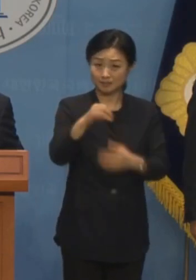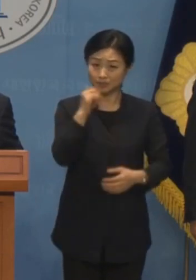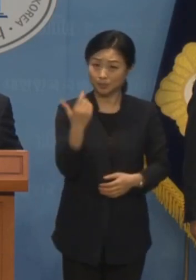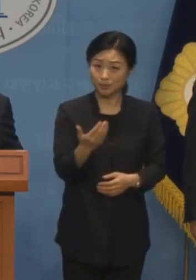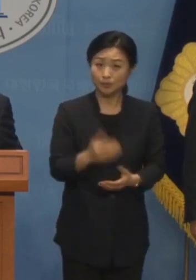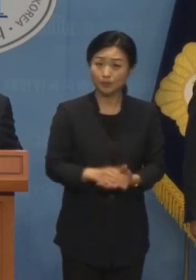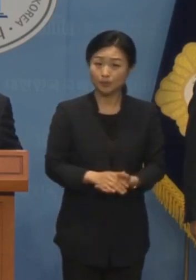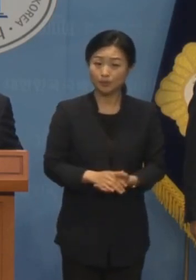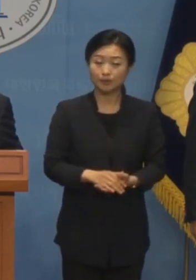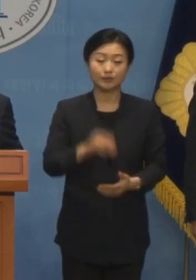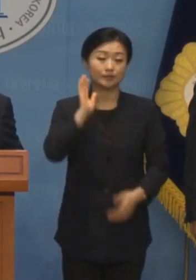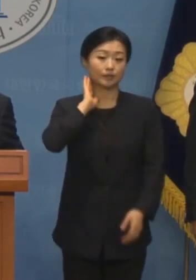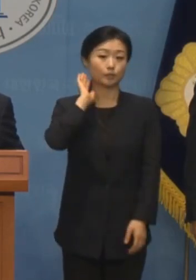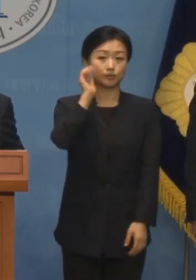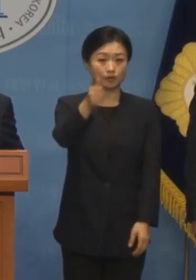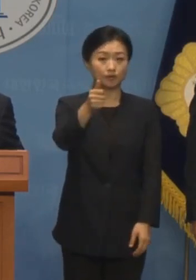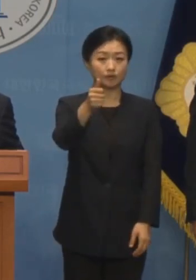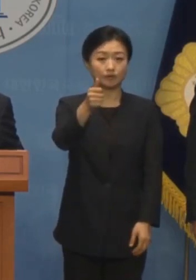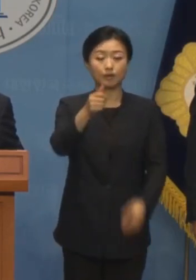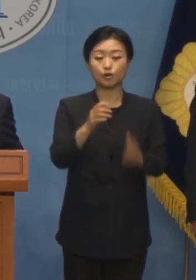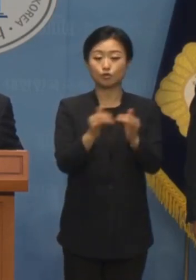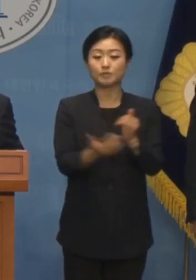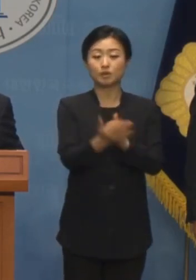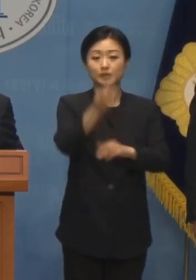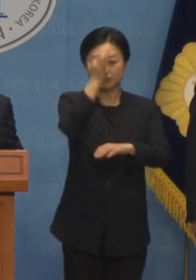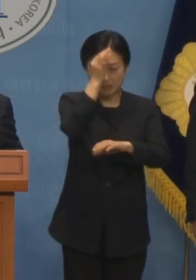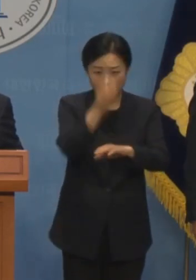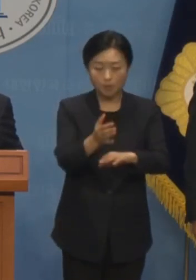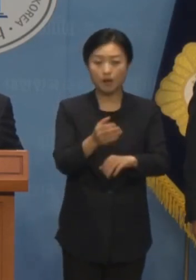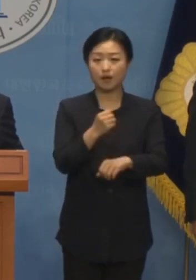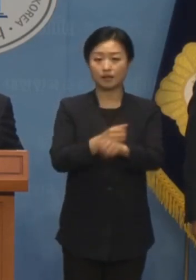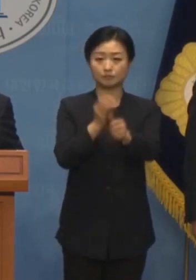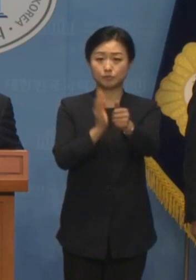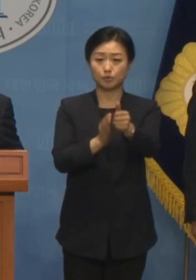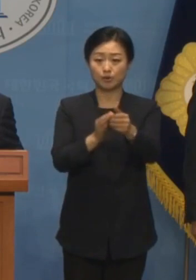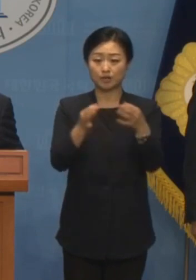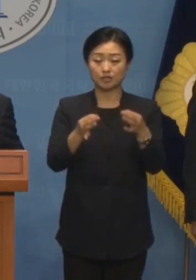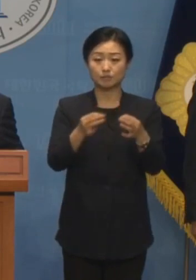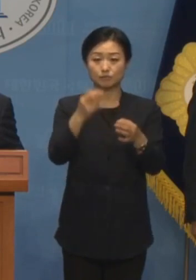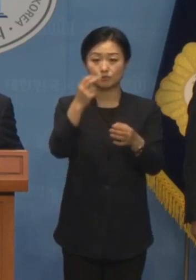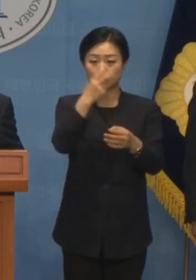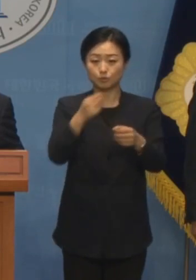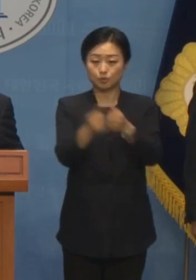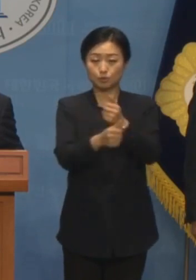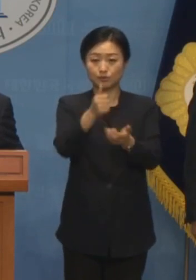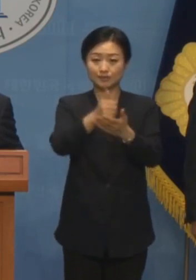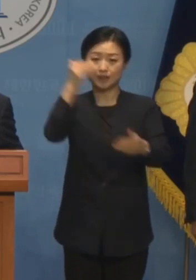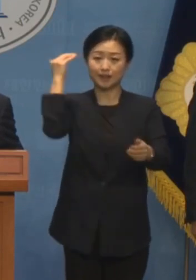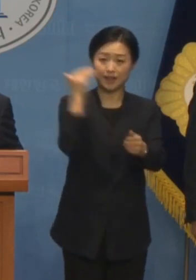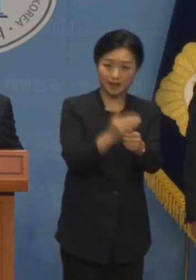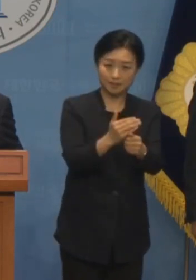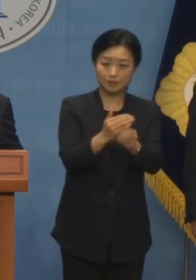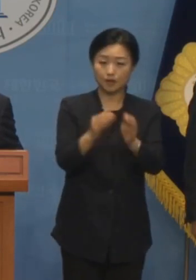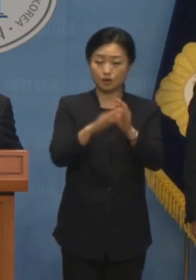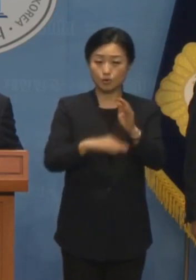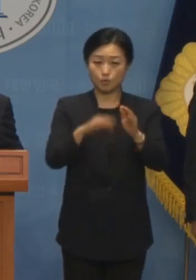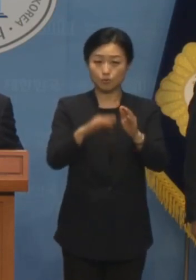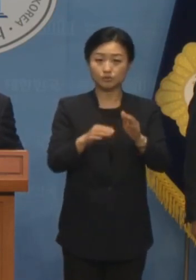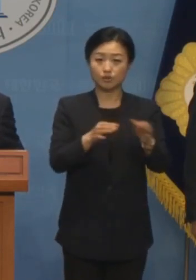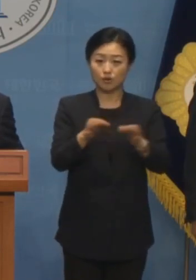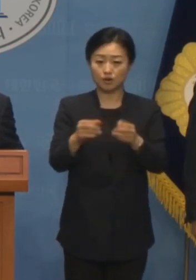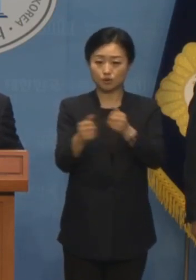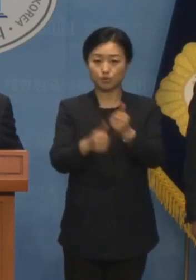느낀다면 대통령으로서 국민께 사과하고 금감원장을 해임하고 공정위원장을 문책하는